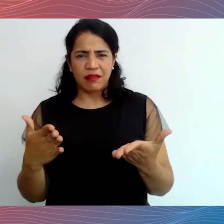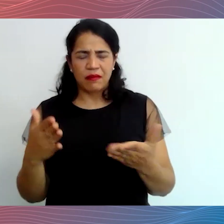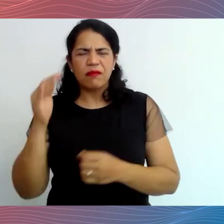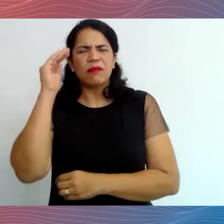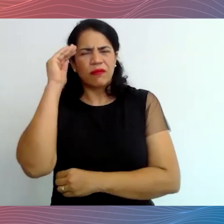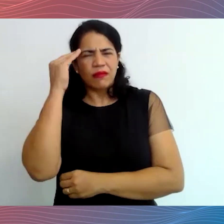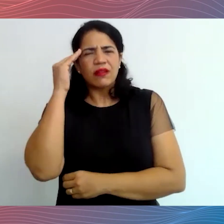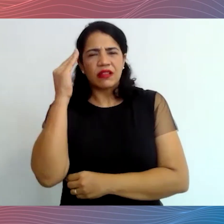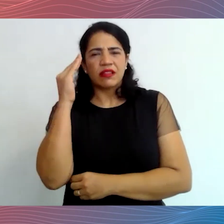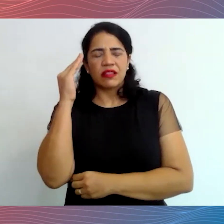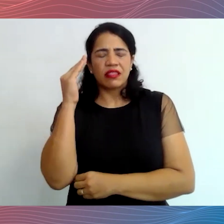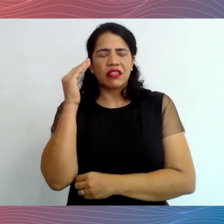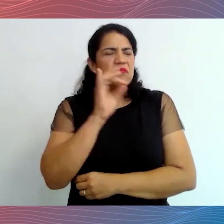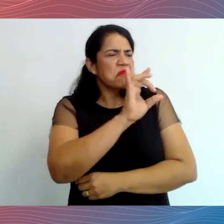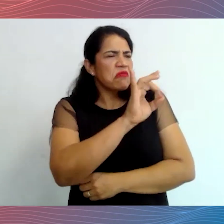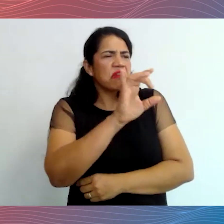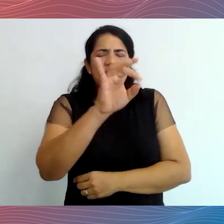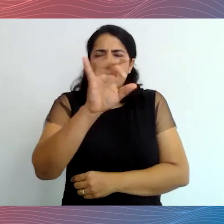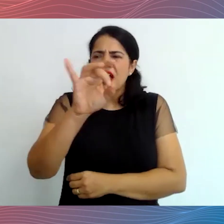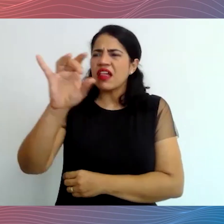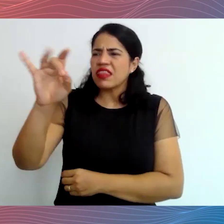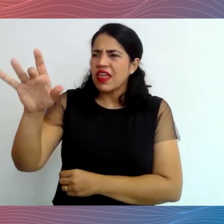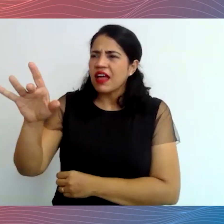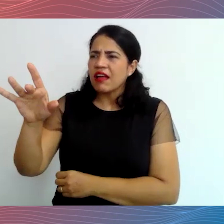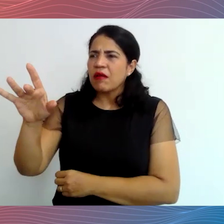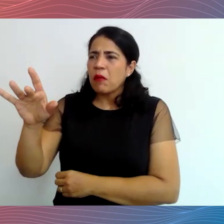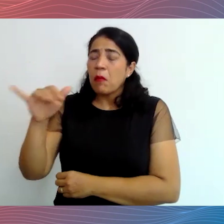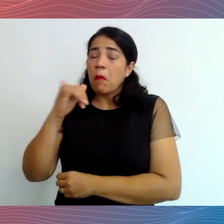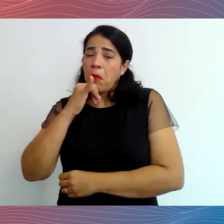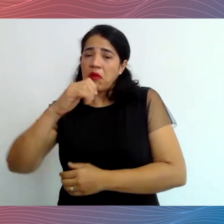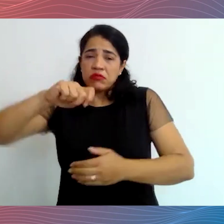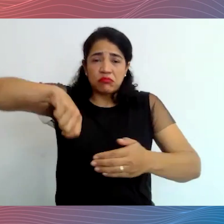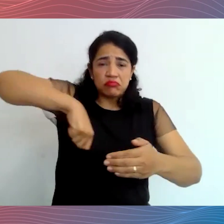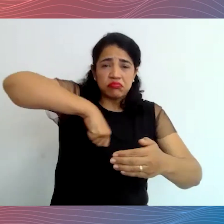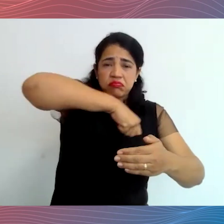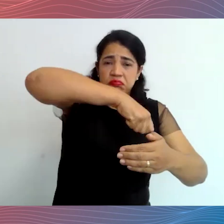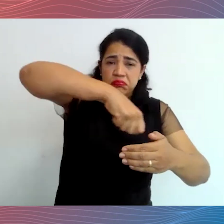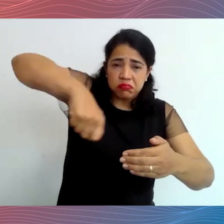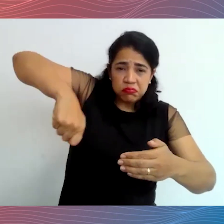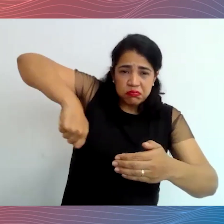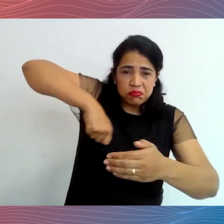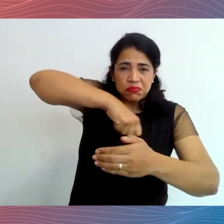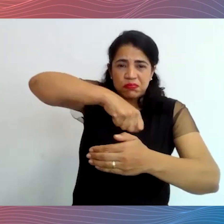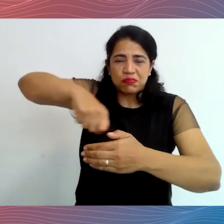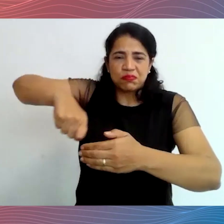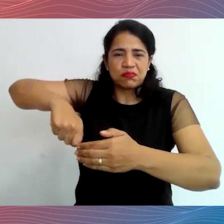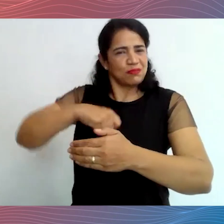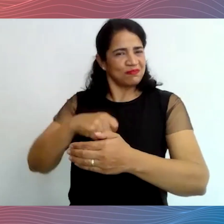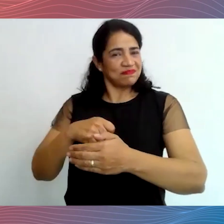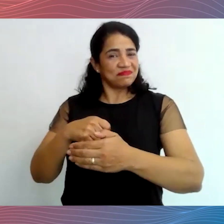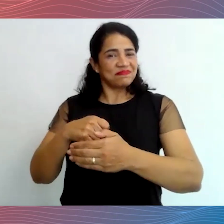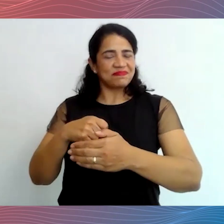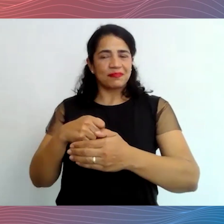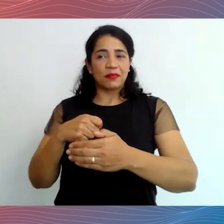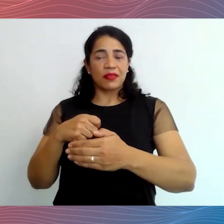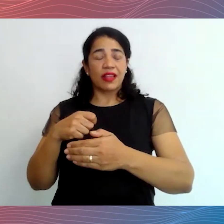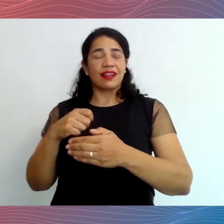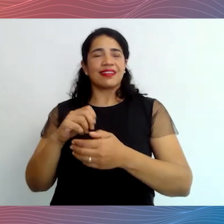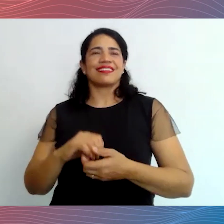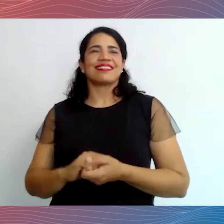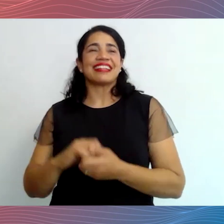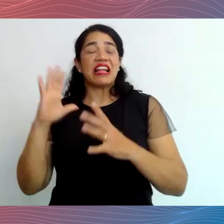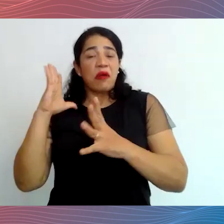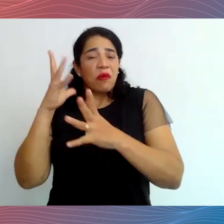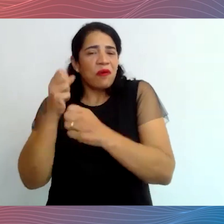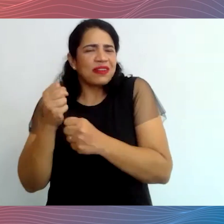colher de pau, aquela panela da palavra profética, olha, vai sair uma comida melhor do que você pensava, né?